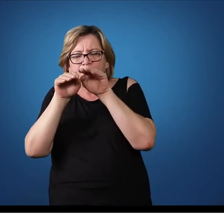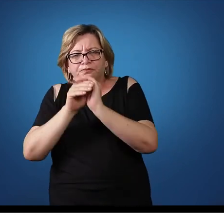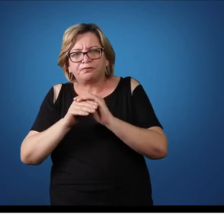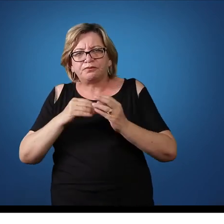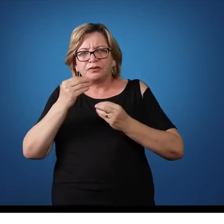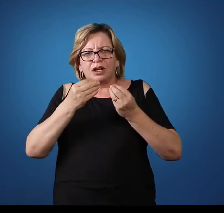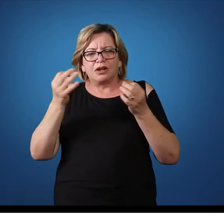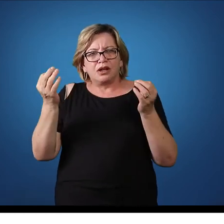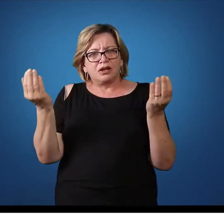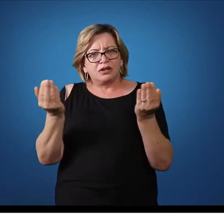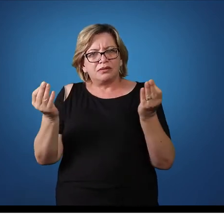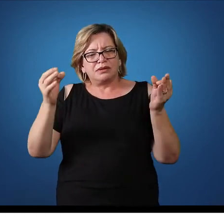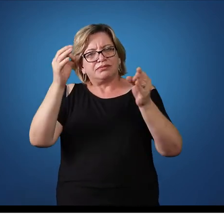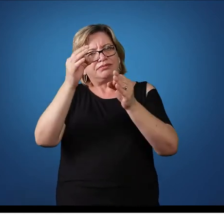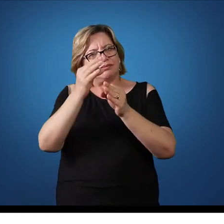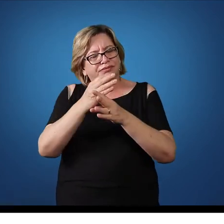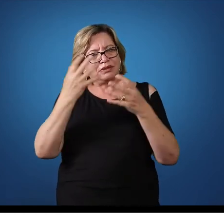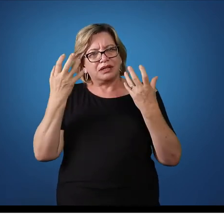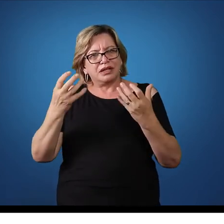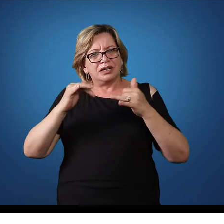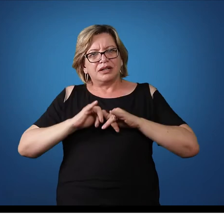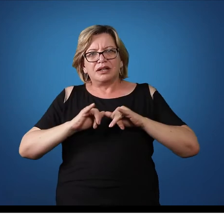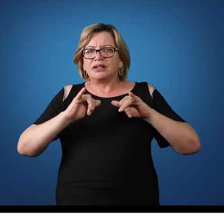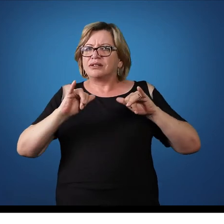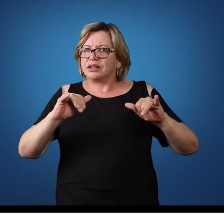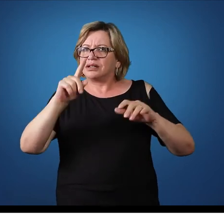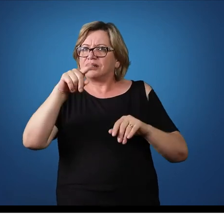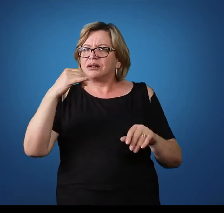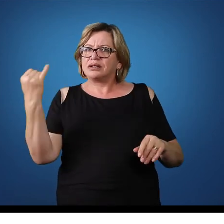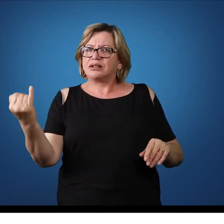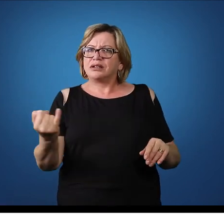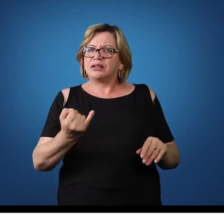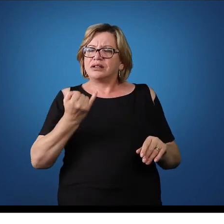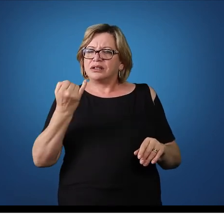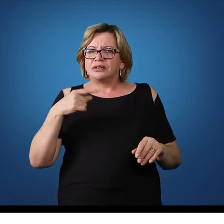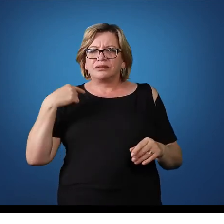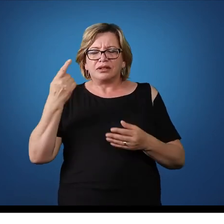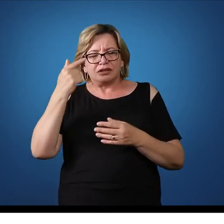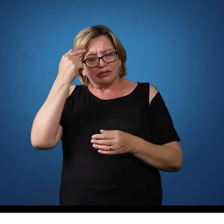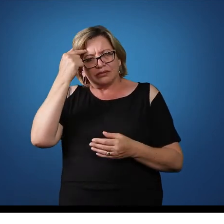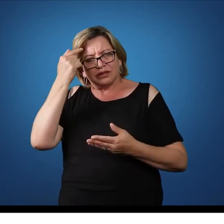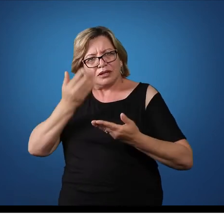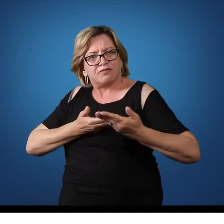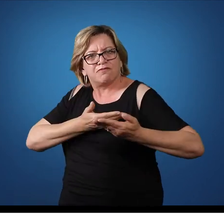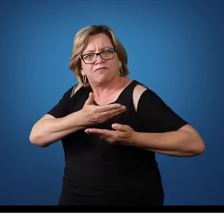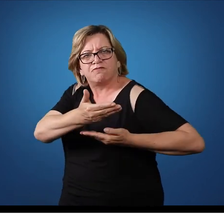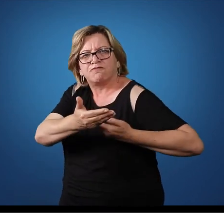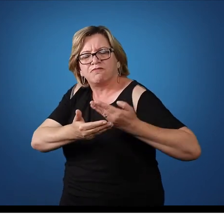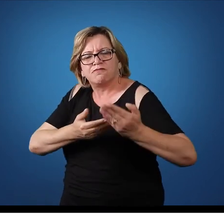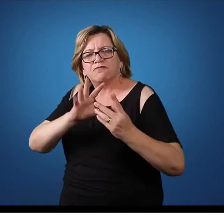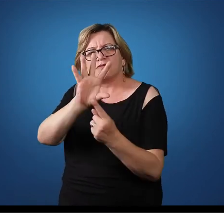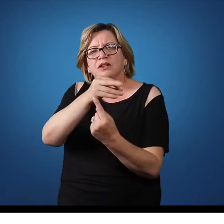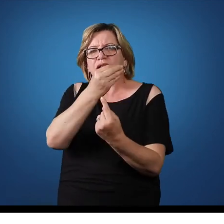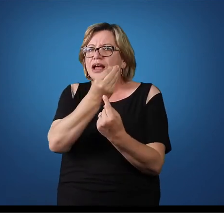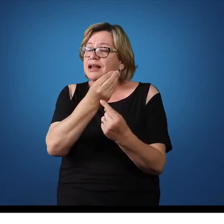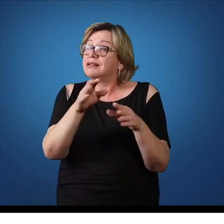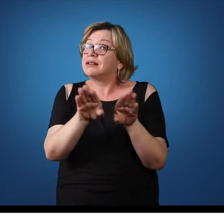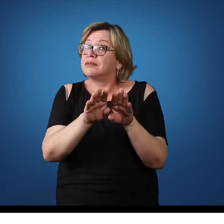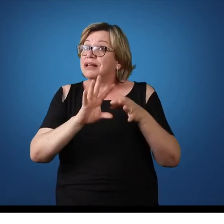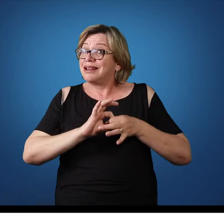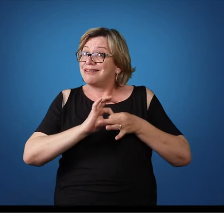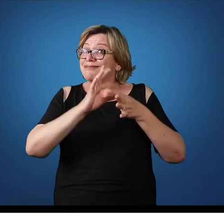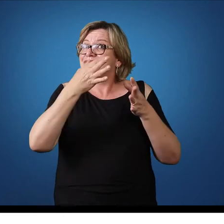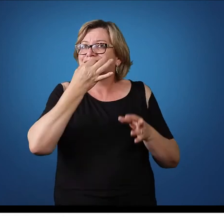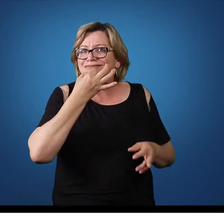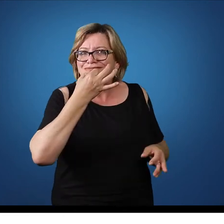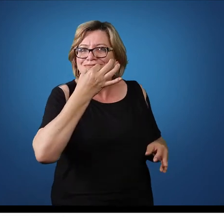Para terminar, eu quero dizer que é importante que a gente pense também a relação da arte com a liberdade de